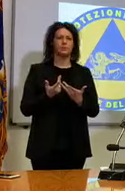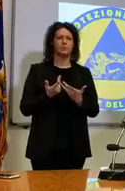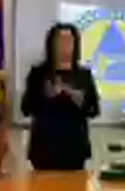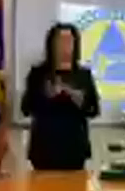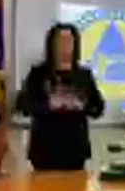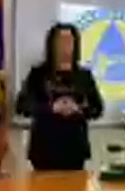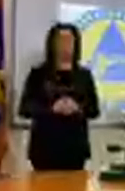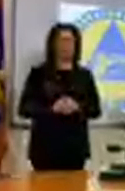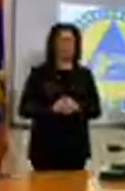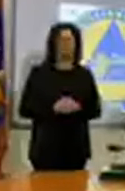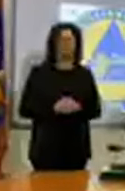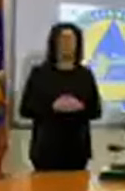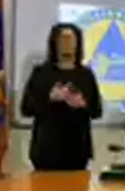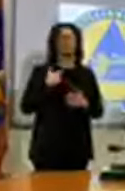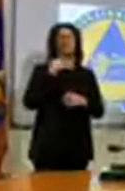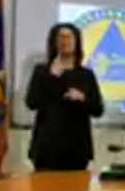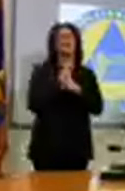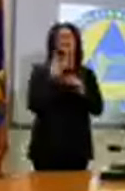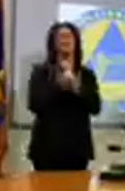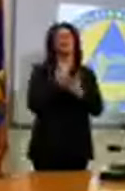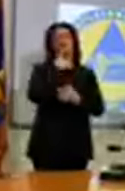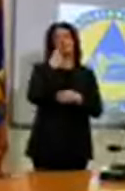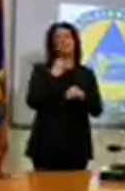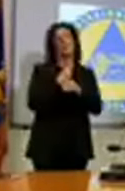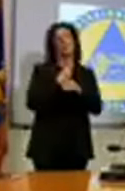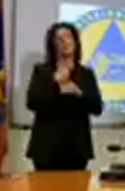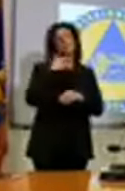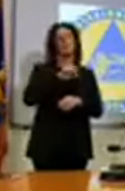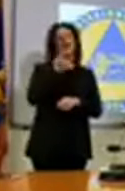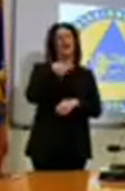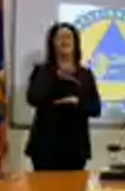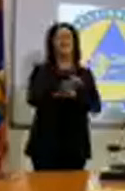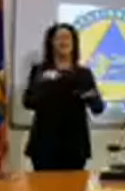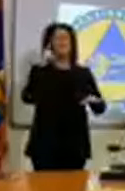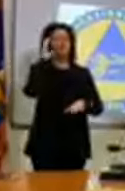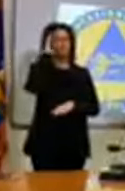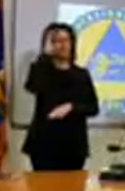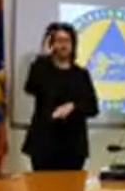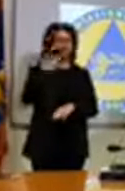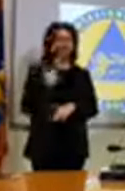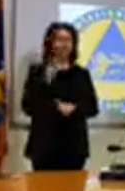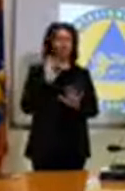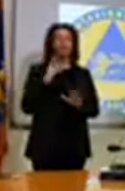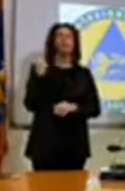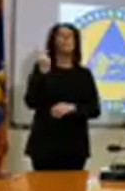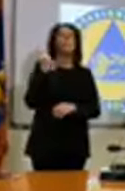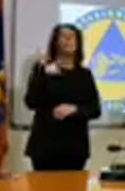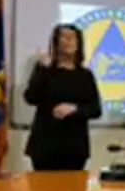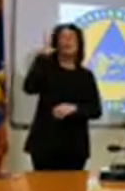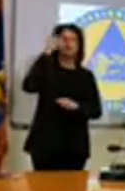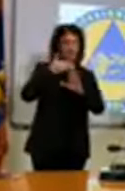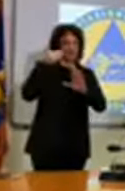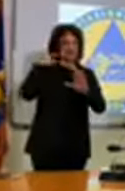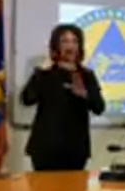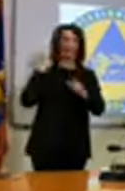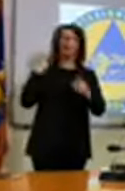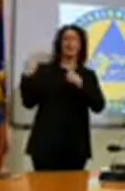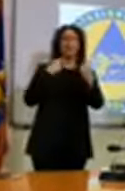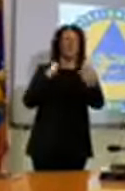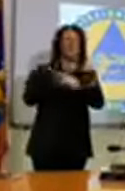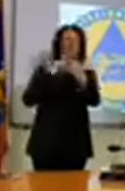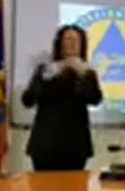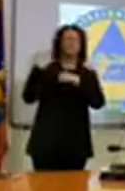bambini e quindi mi scuso. Non avevamo capito una mazza, diciamo così, no? Ecco, bene, poi abbiamo avuto ragione.